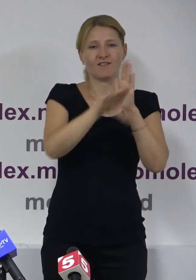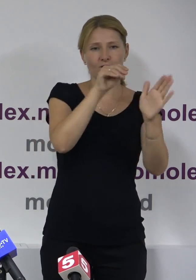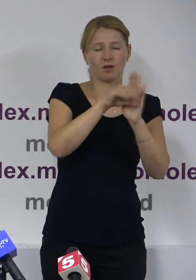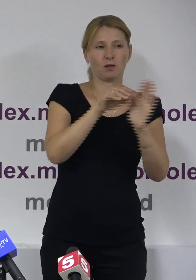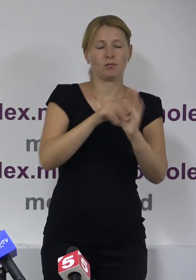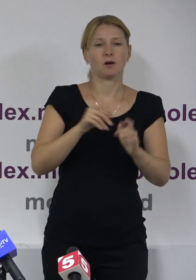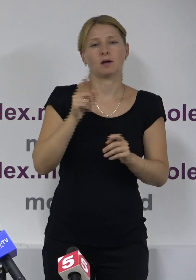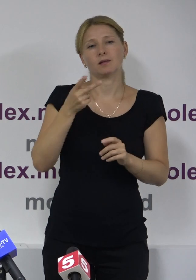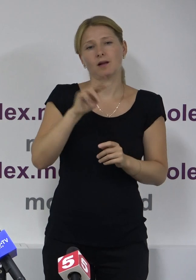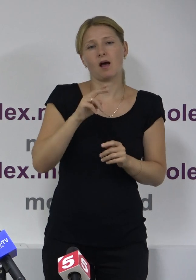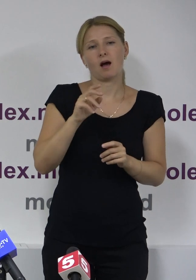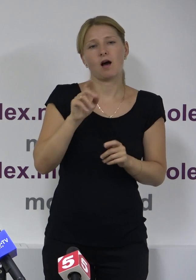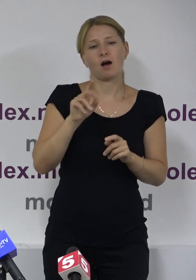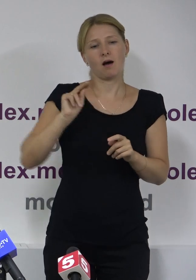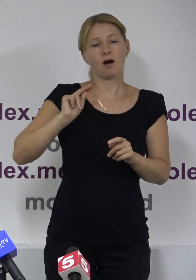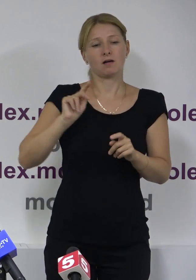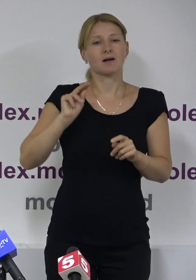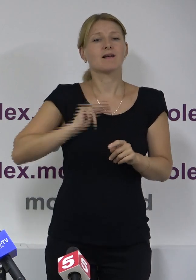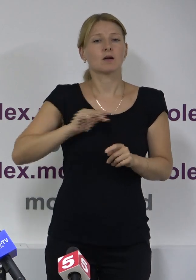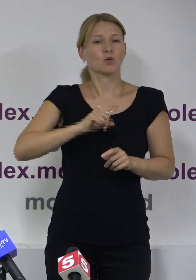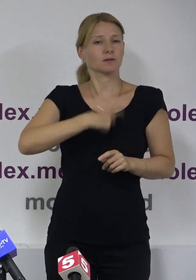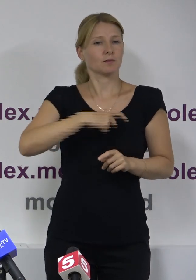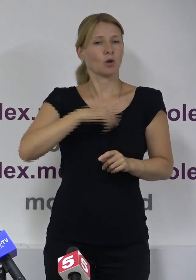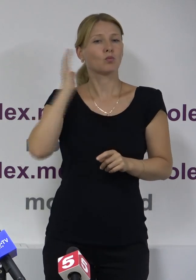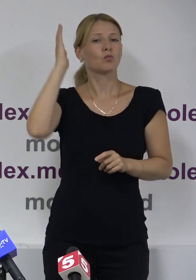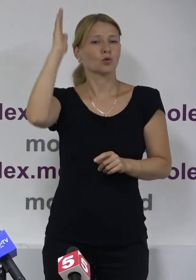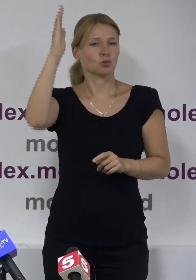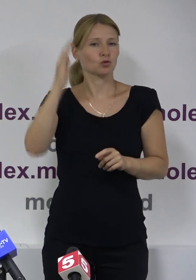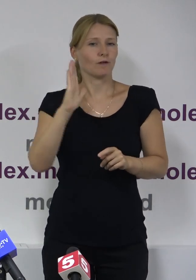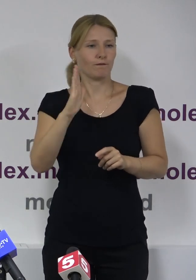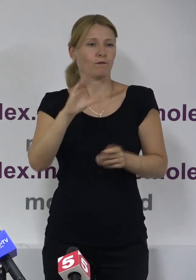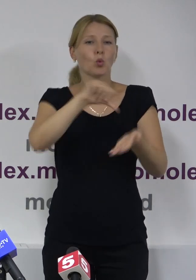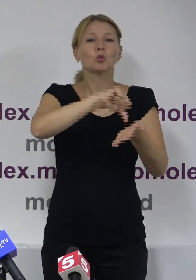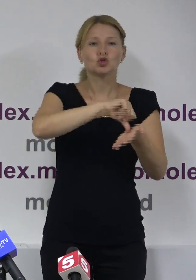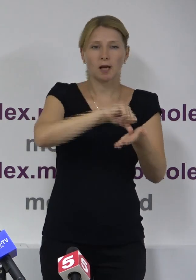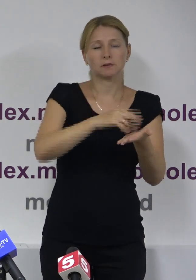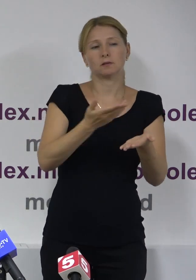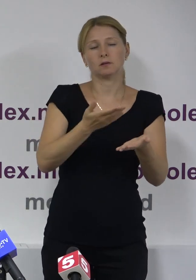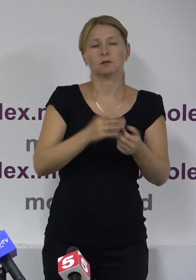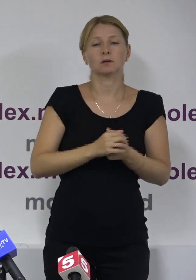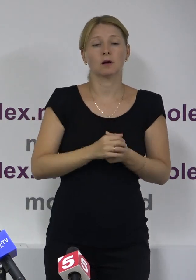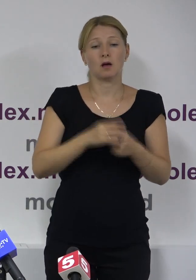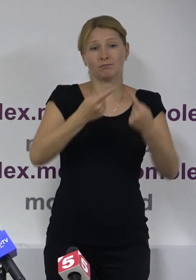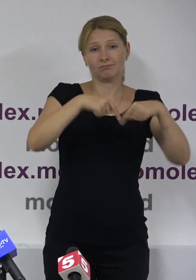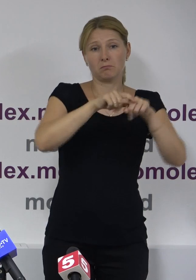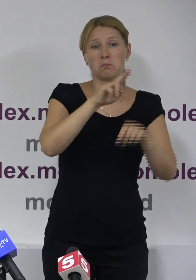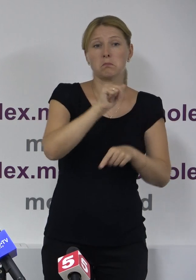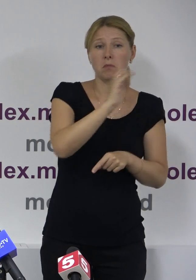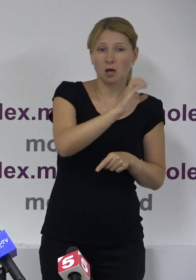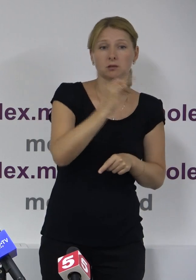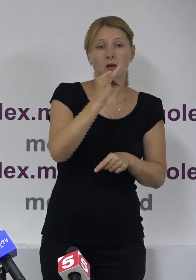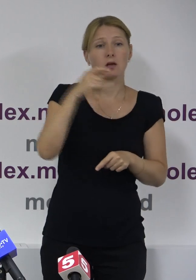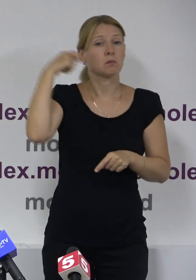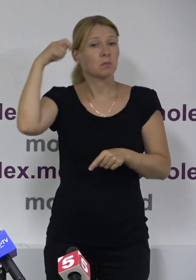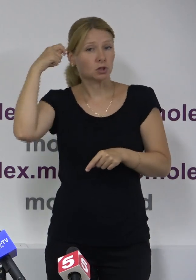sau viitorilor participanți la referendum. Astfel, spre exemplu, PAS, dar și președintele Republicii Moldova